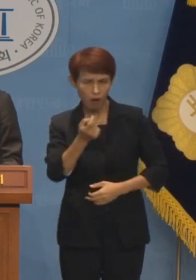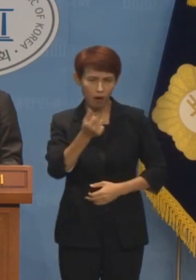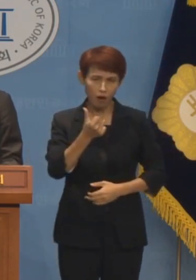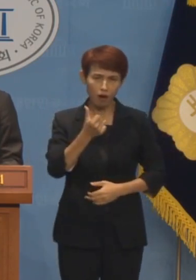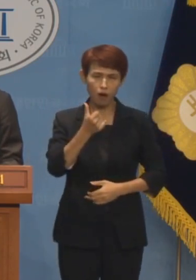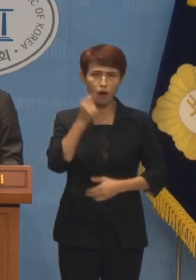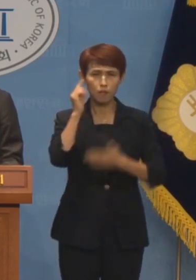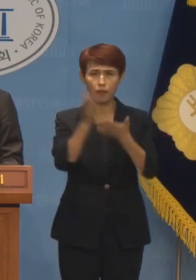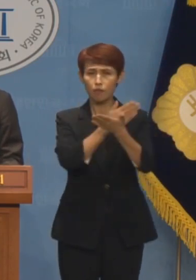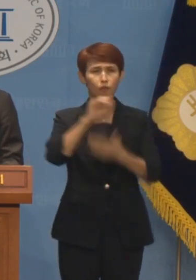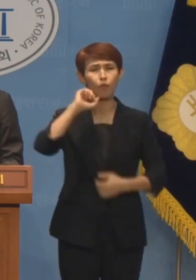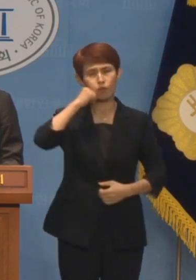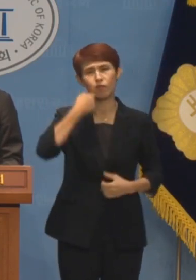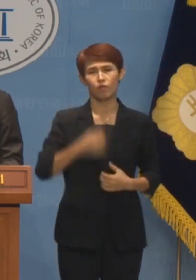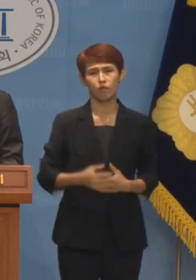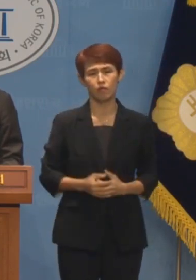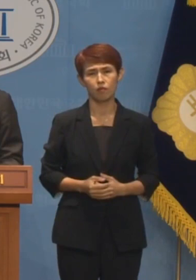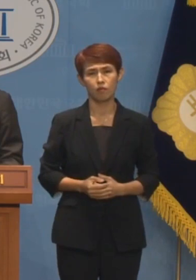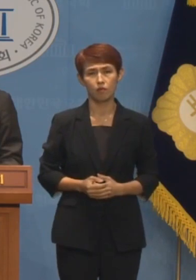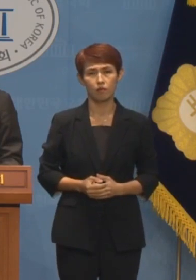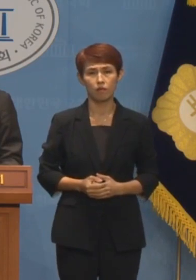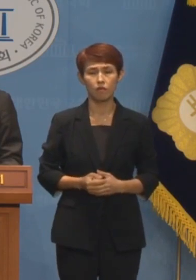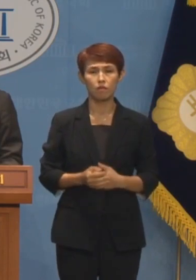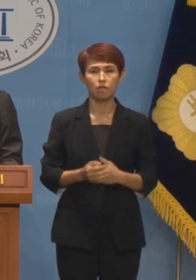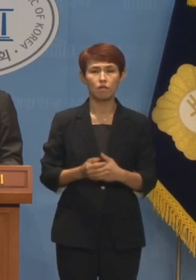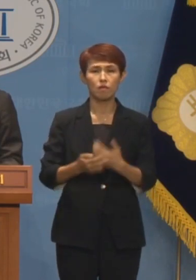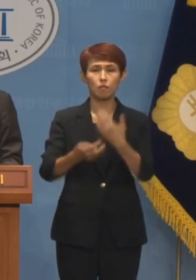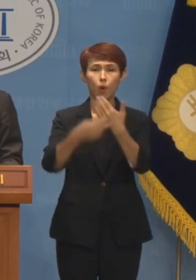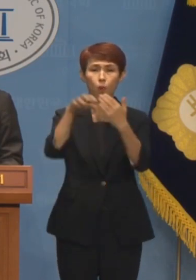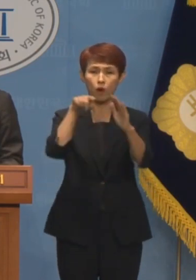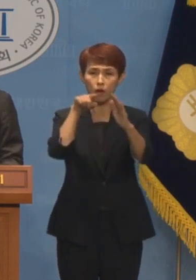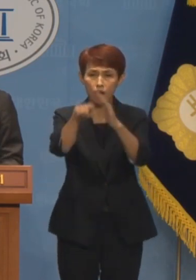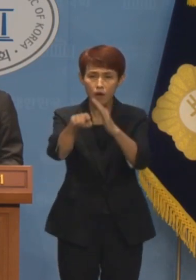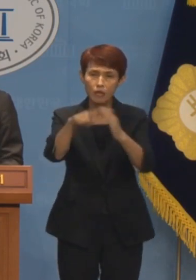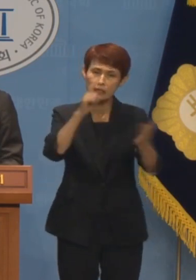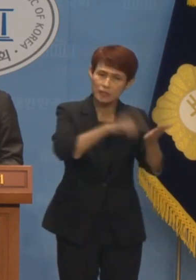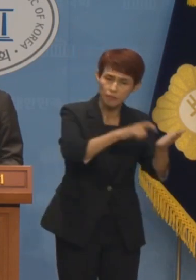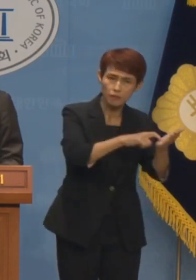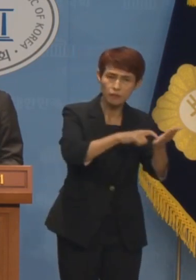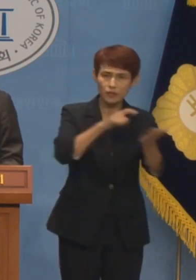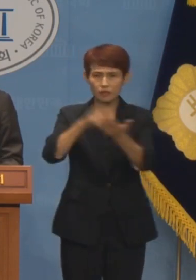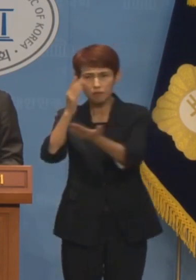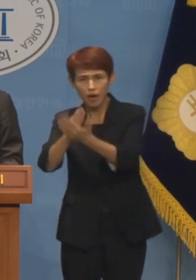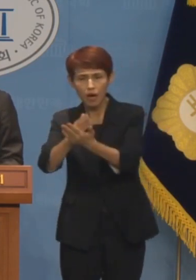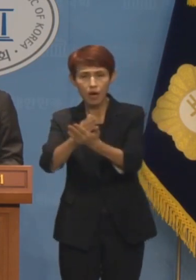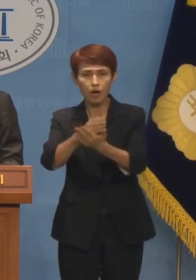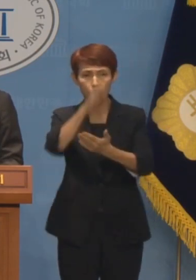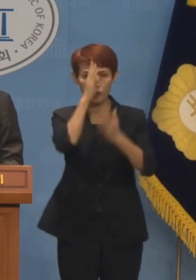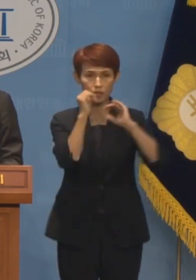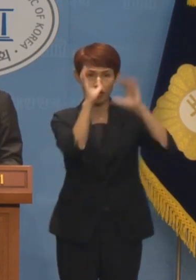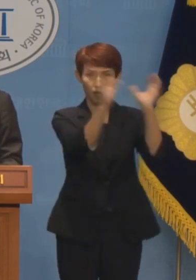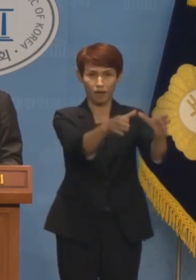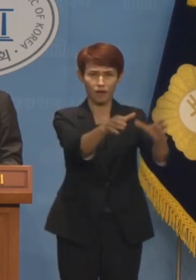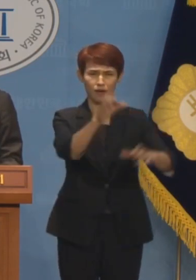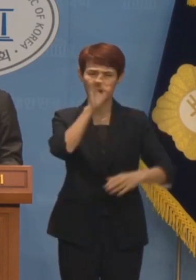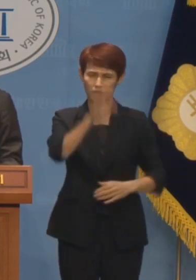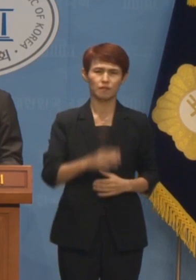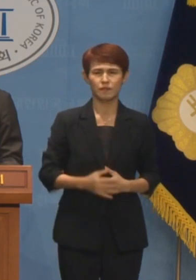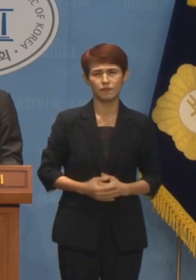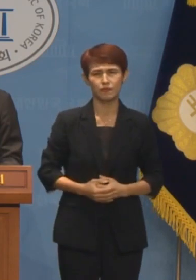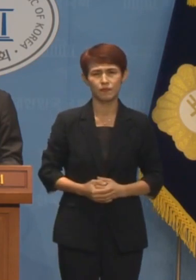어렵습니다. 그런데도 병원 선택의 의무를 환자에게 지우는 건 과도합니다.